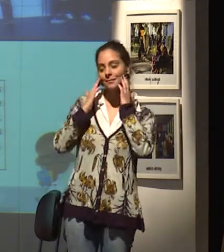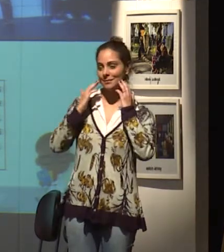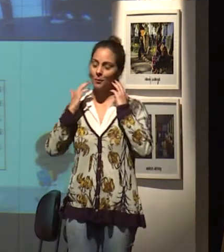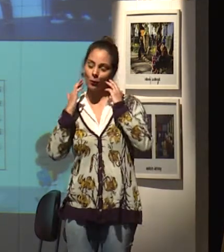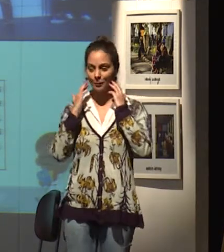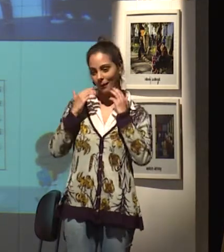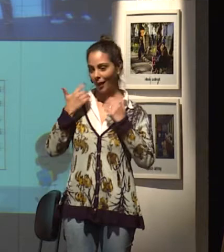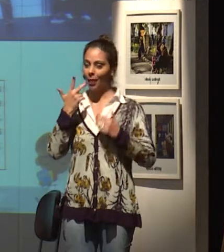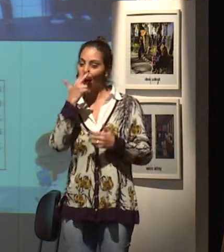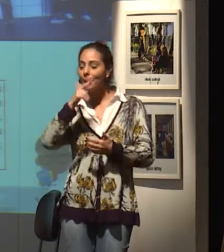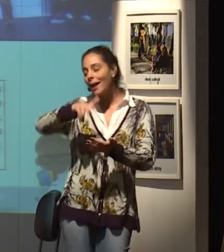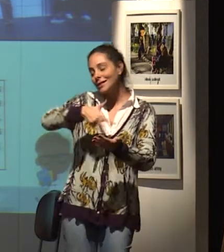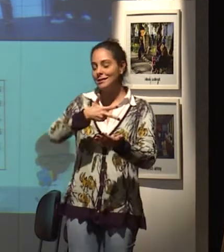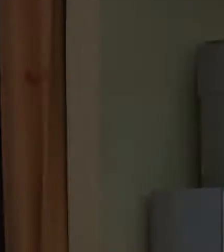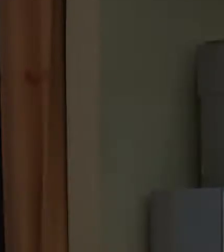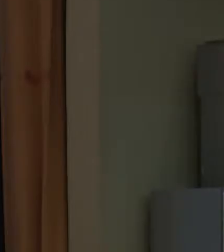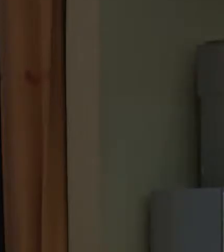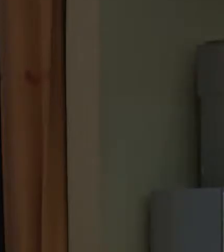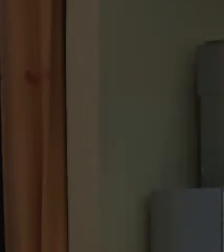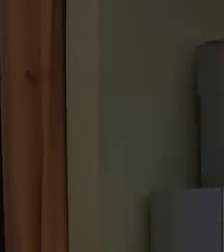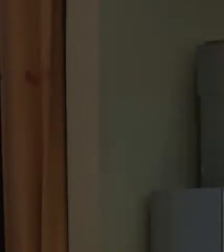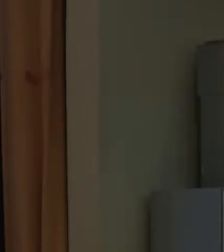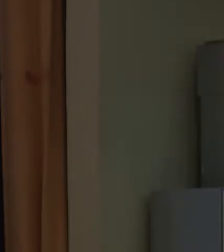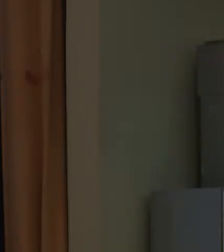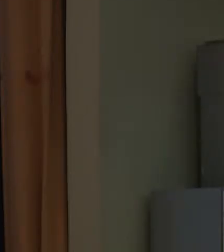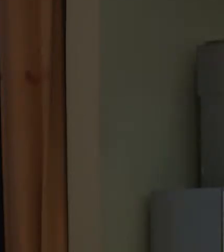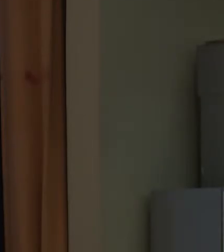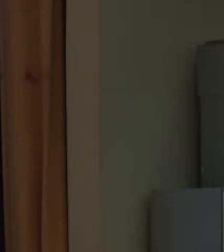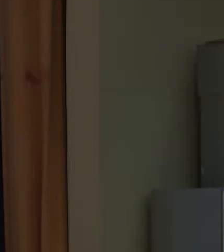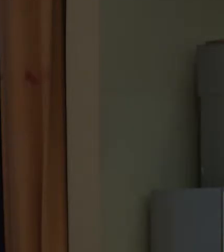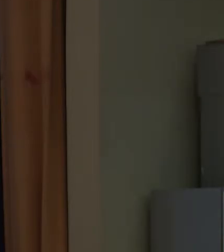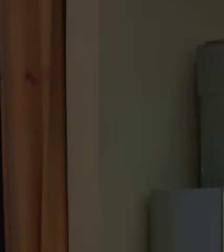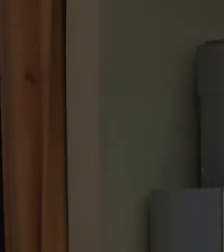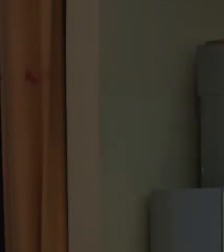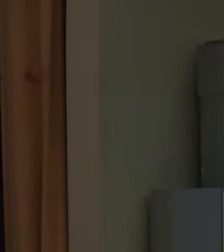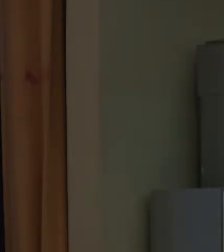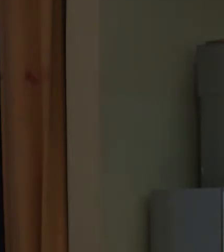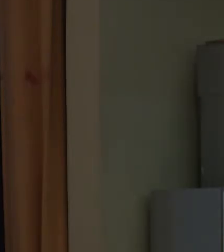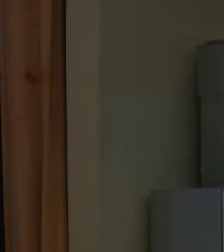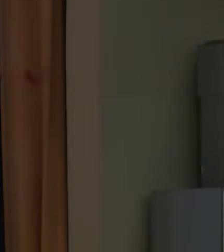perceber o ritmo através do movimento da cabeça. Parece meio ritmado, uma dança, como se fosse rap.